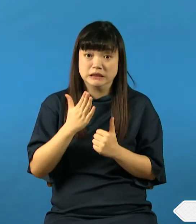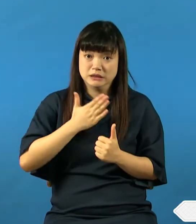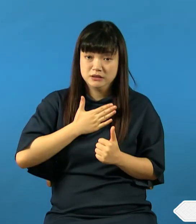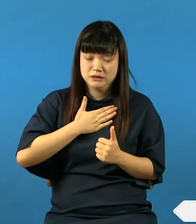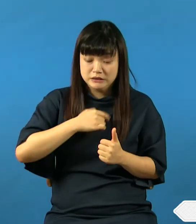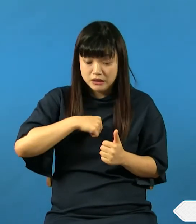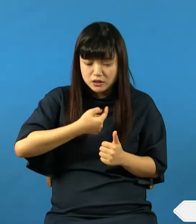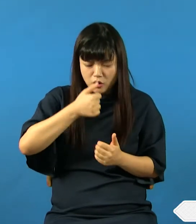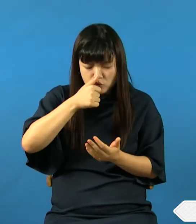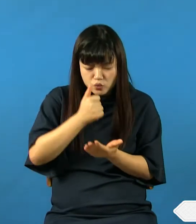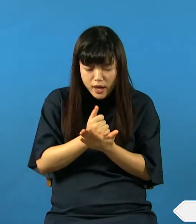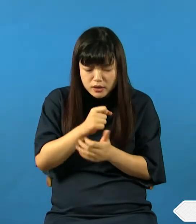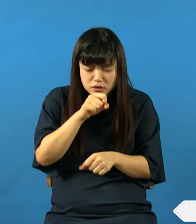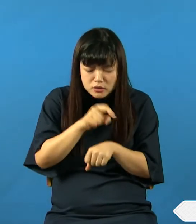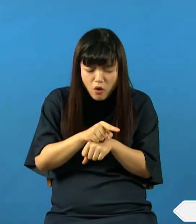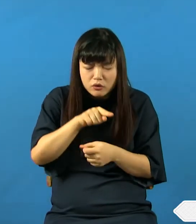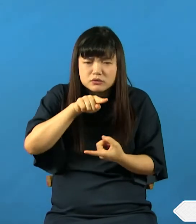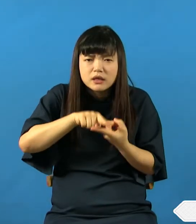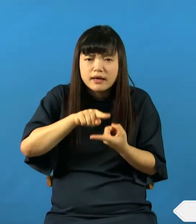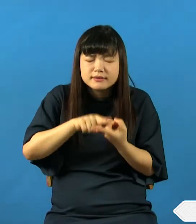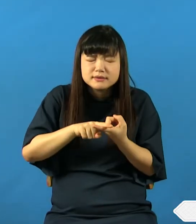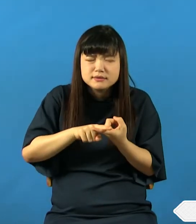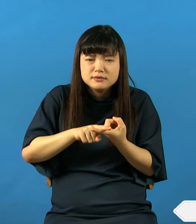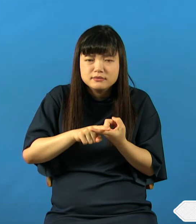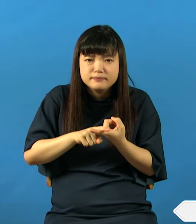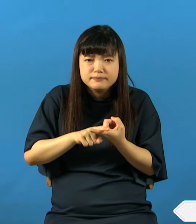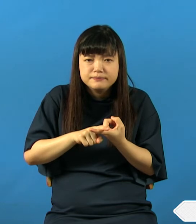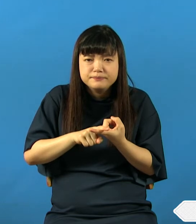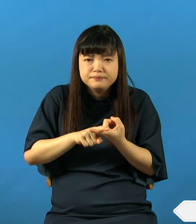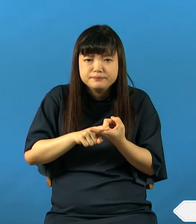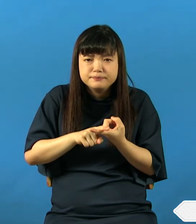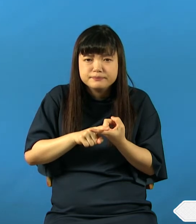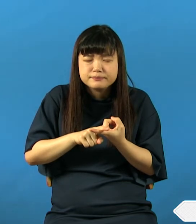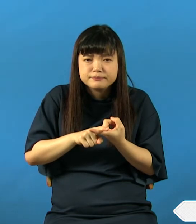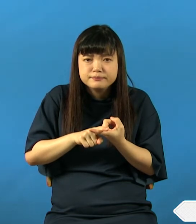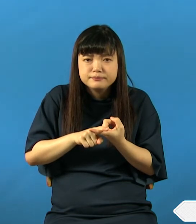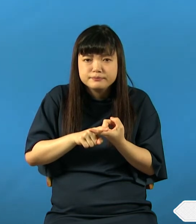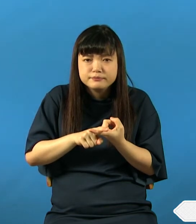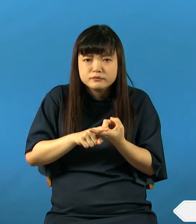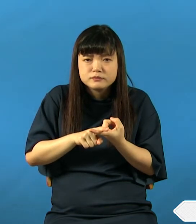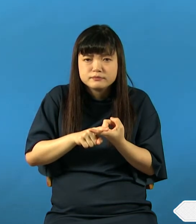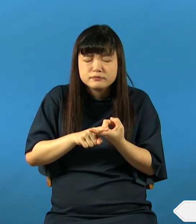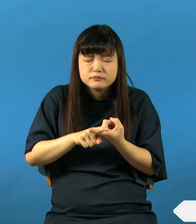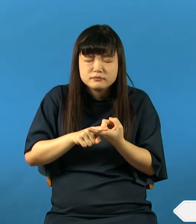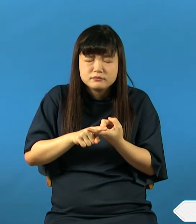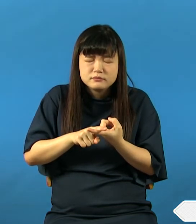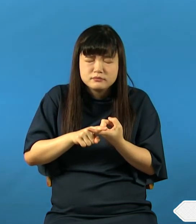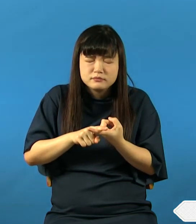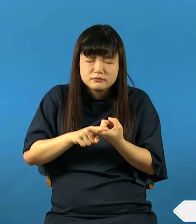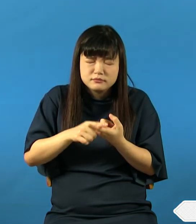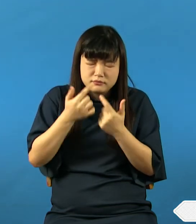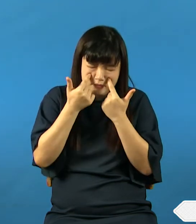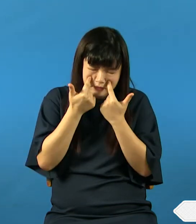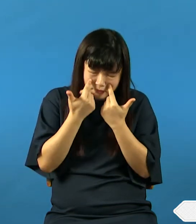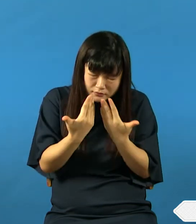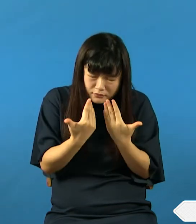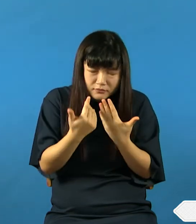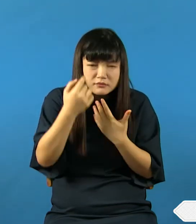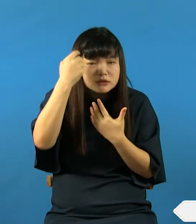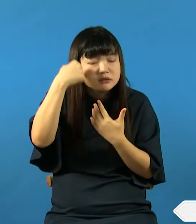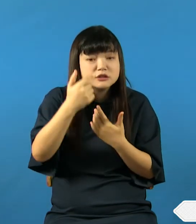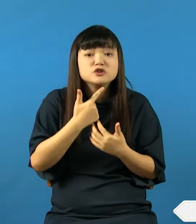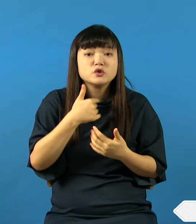여러분, 나 자신의 죄성에 대해서 그 정도로 좀 그냥 그렇게 처절하게